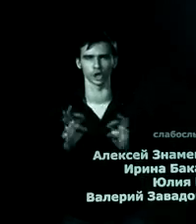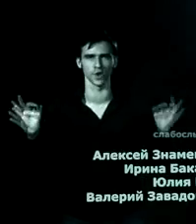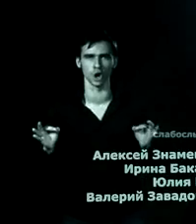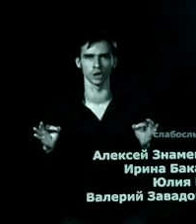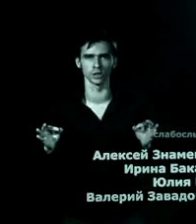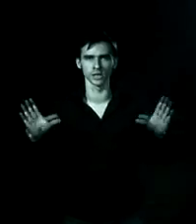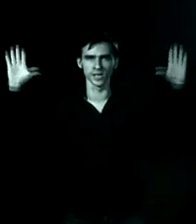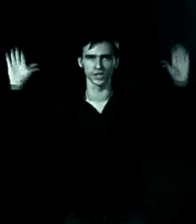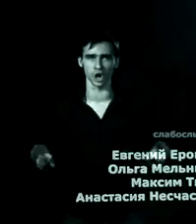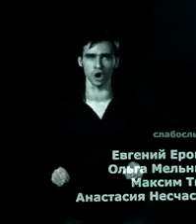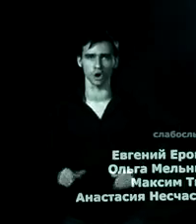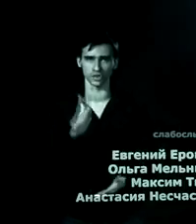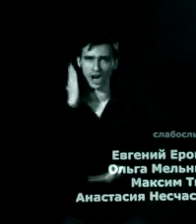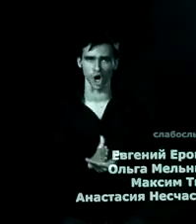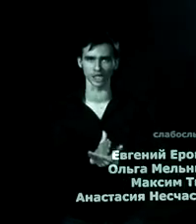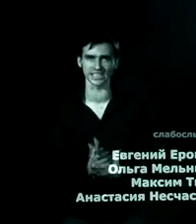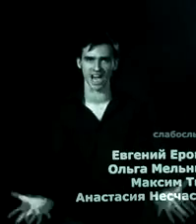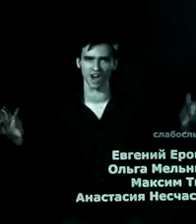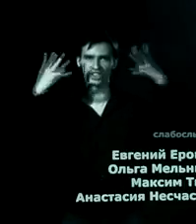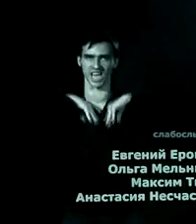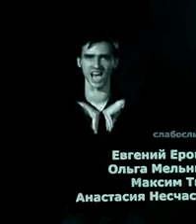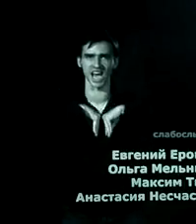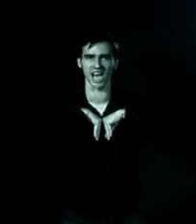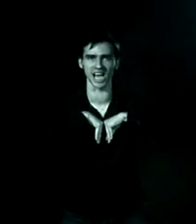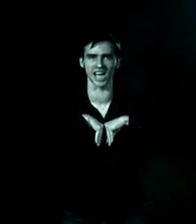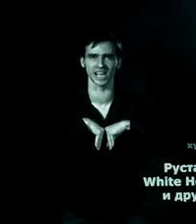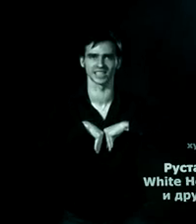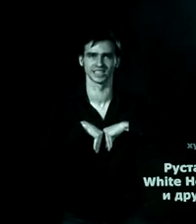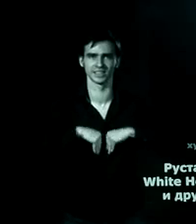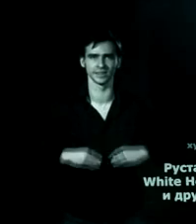ничего, все находится в нас.